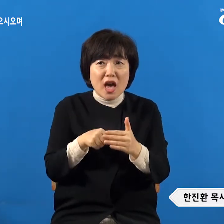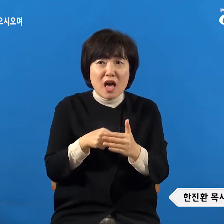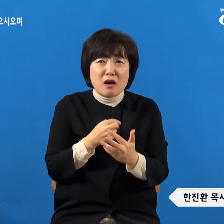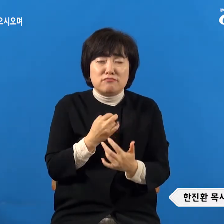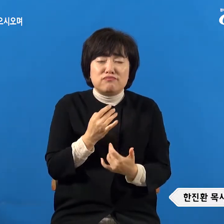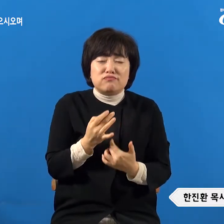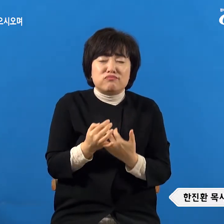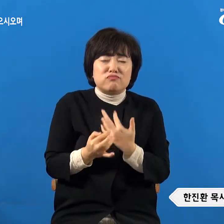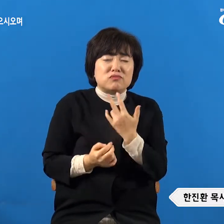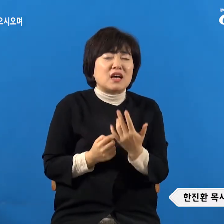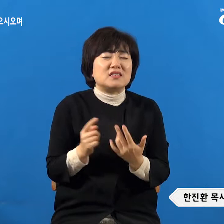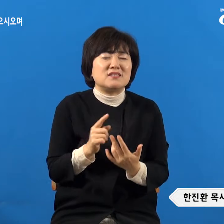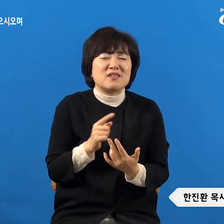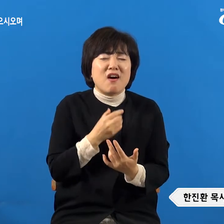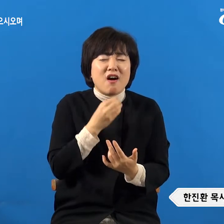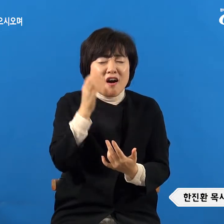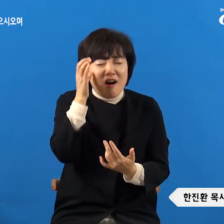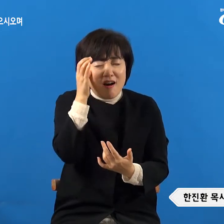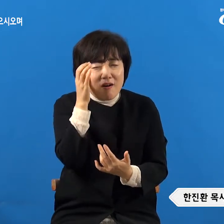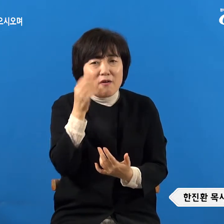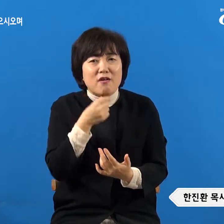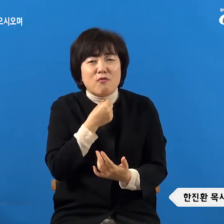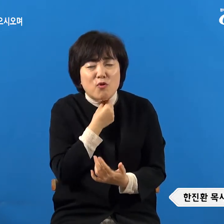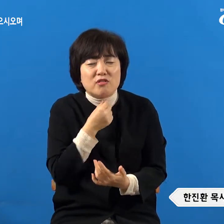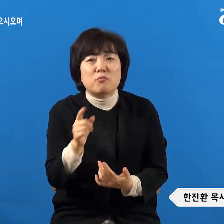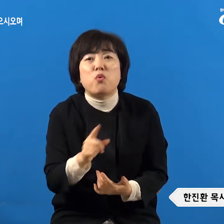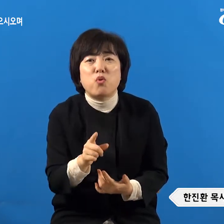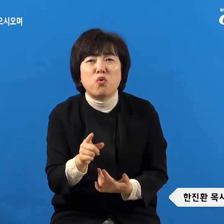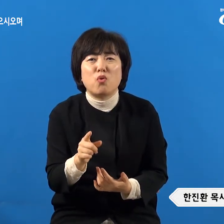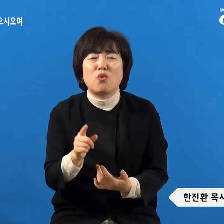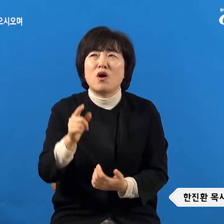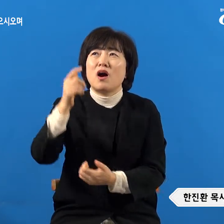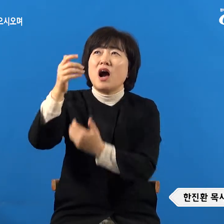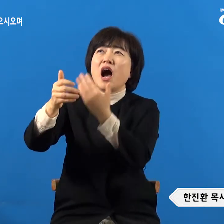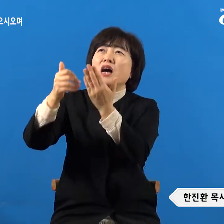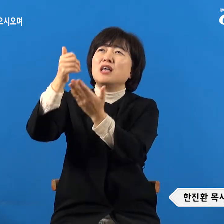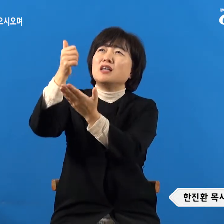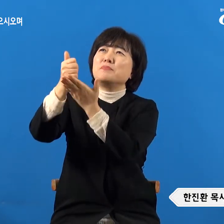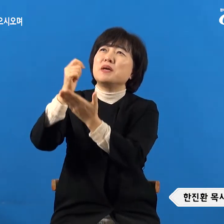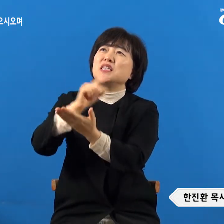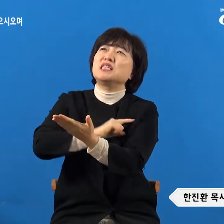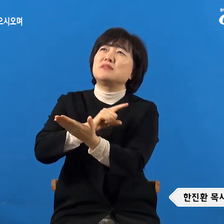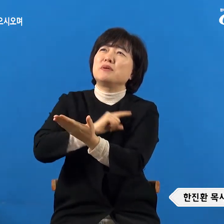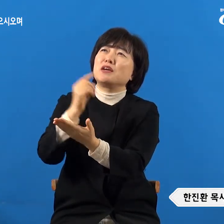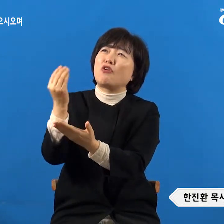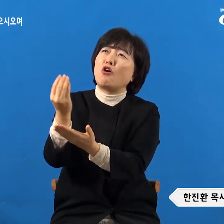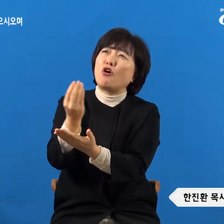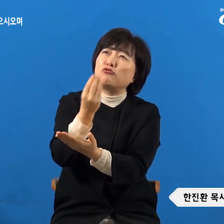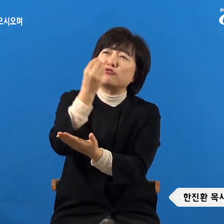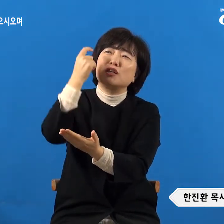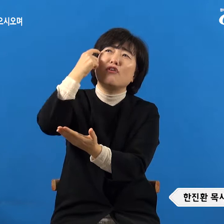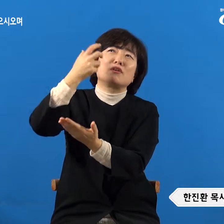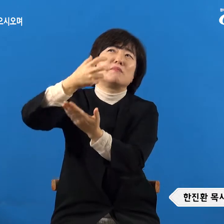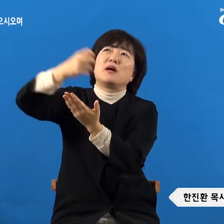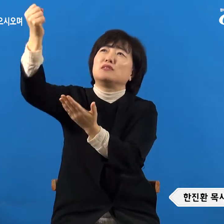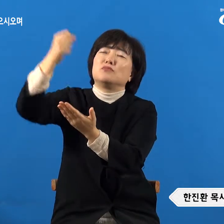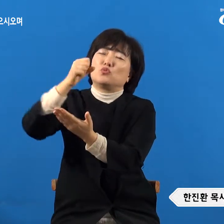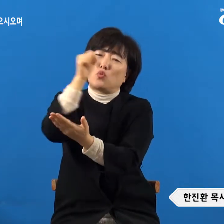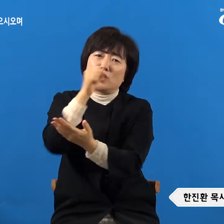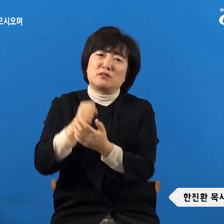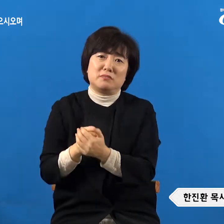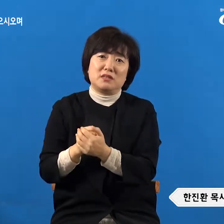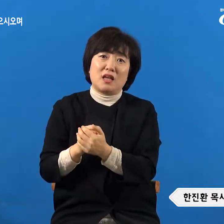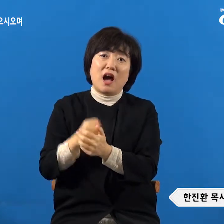하나님의 이름이 거룩히 여김을 받으면 좋겠습니다. 하나님의 이름이 높임받기를